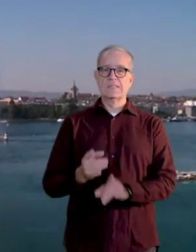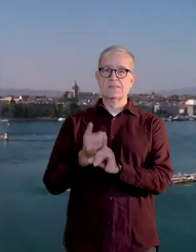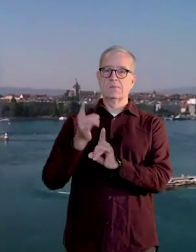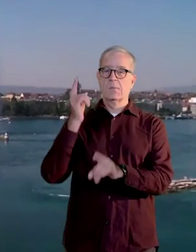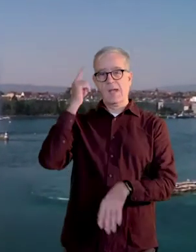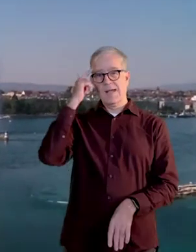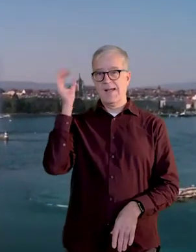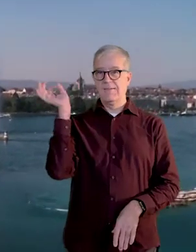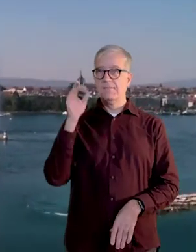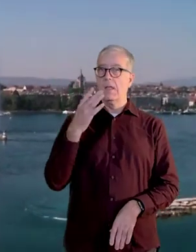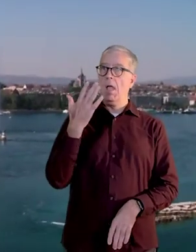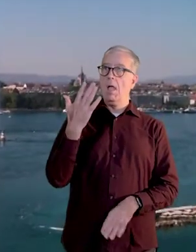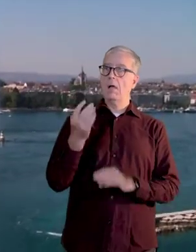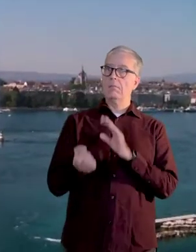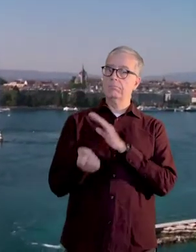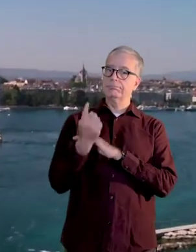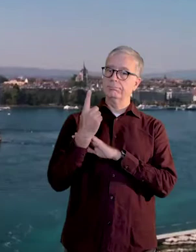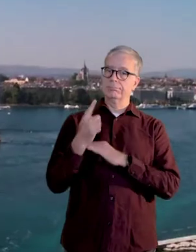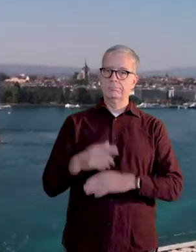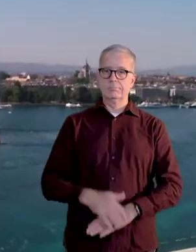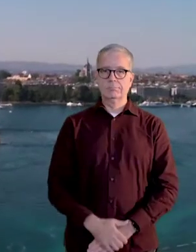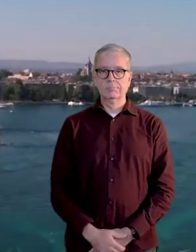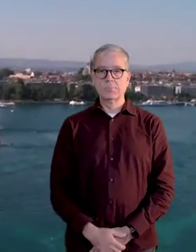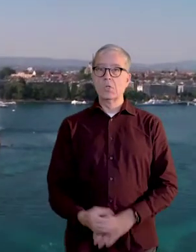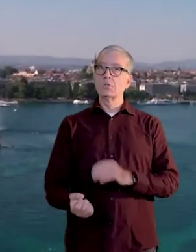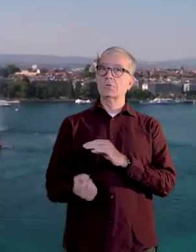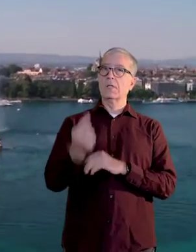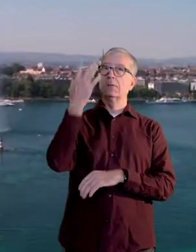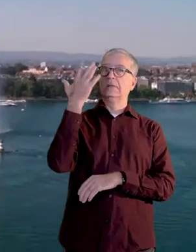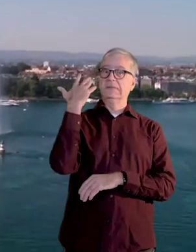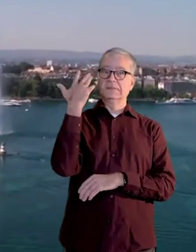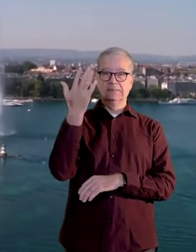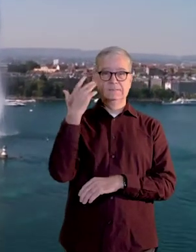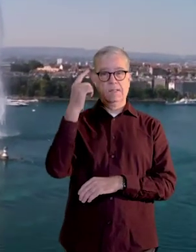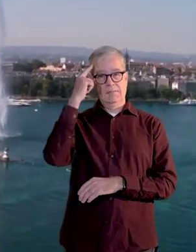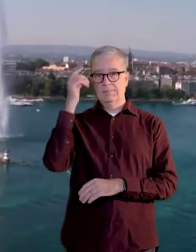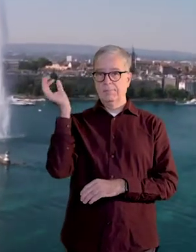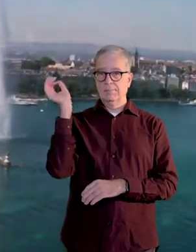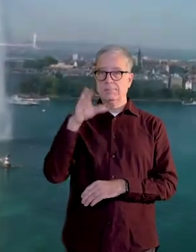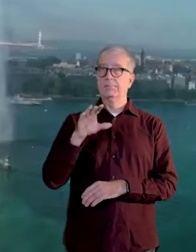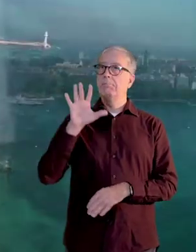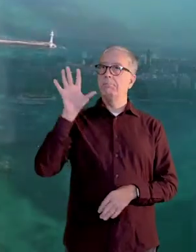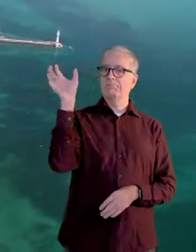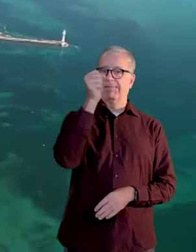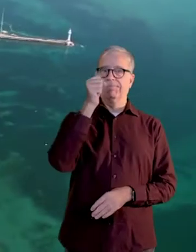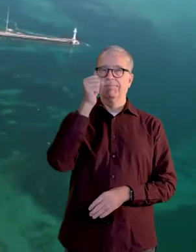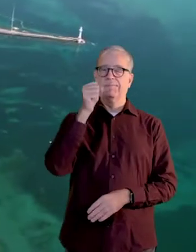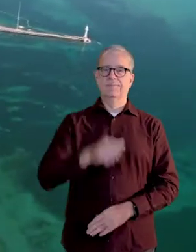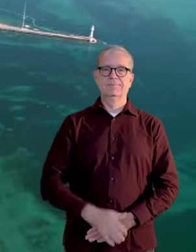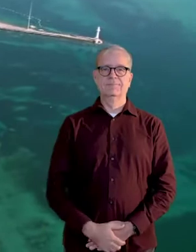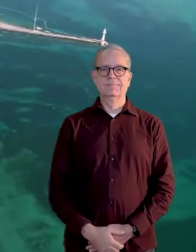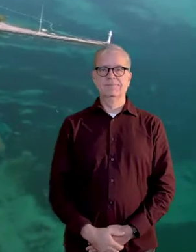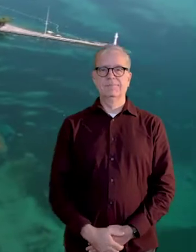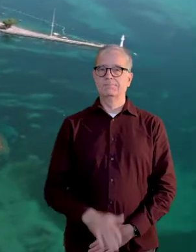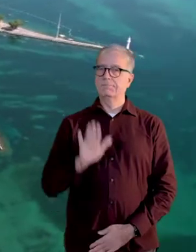Comme souvent dans l'histoire des hommes et des inventions, le hasard fait bien les choses. Et celle du jet d'eau n'y fait pas exception.